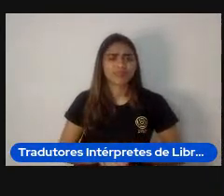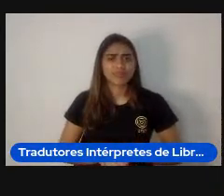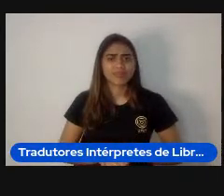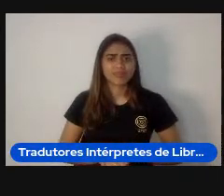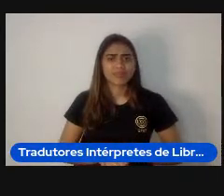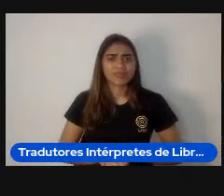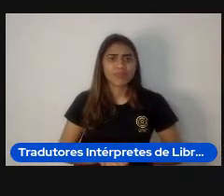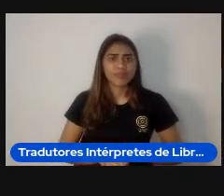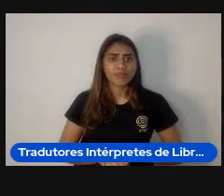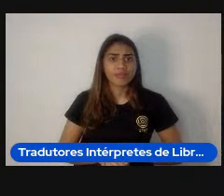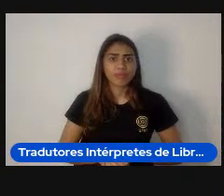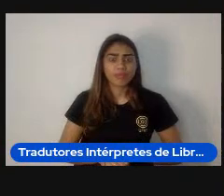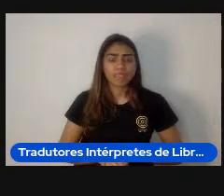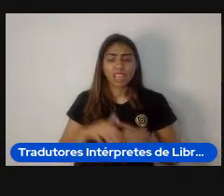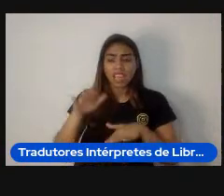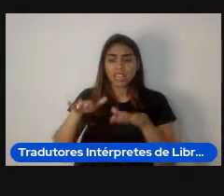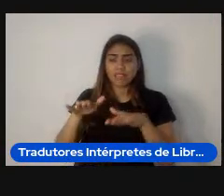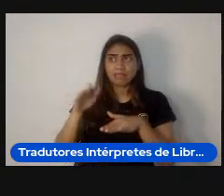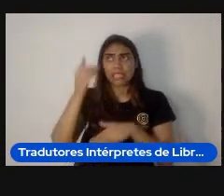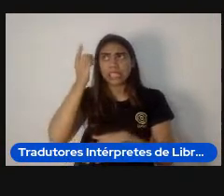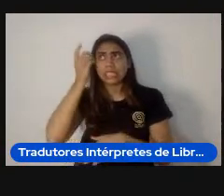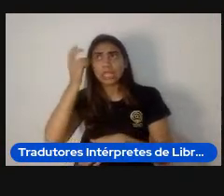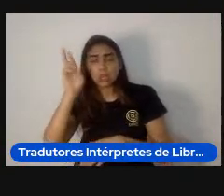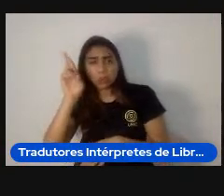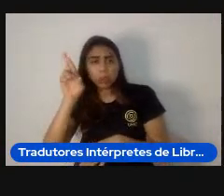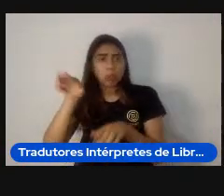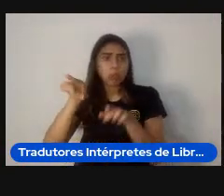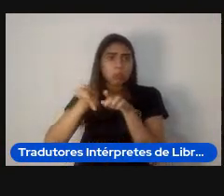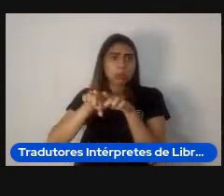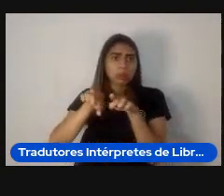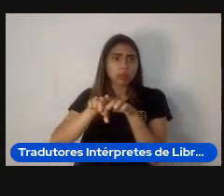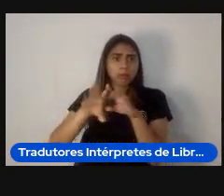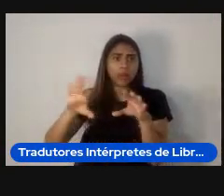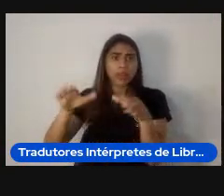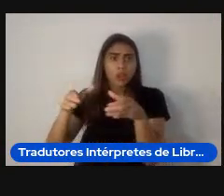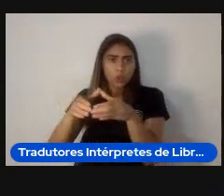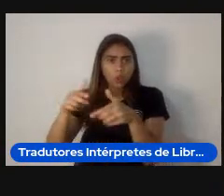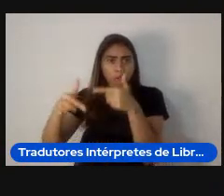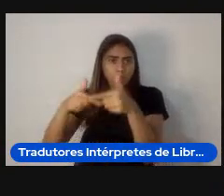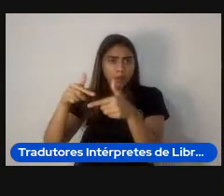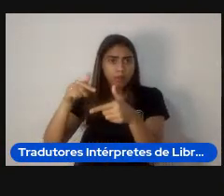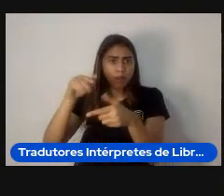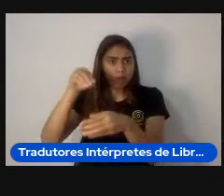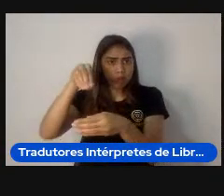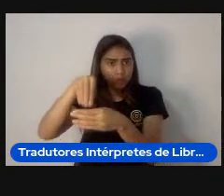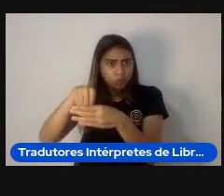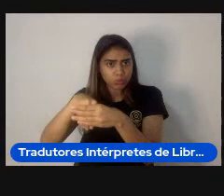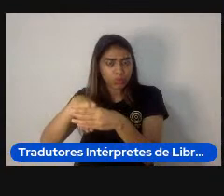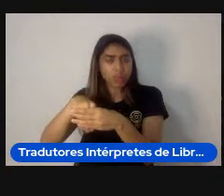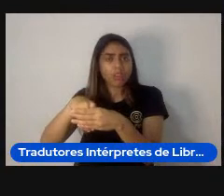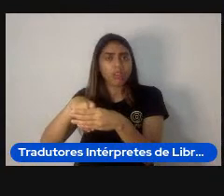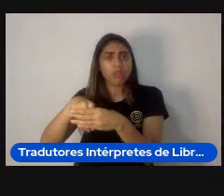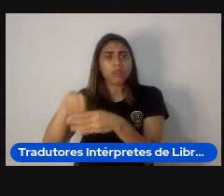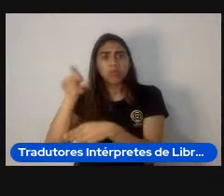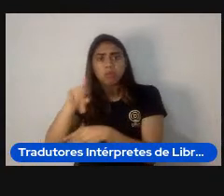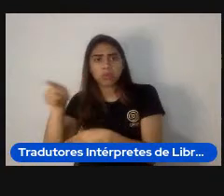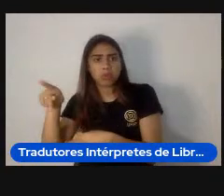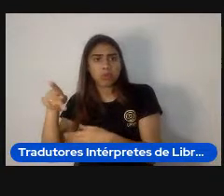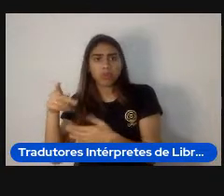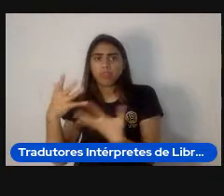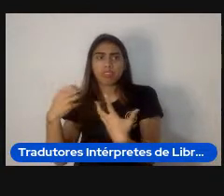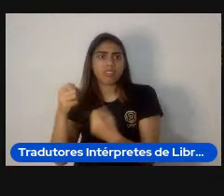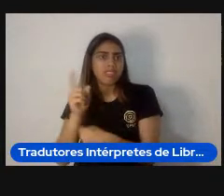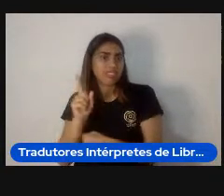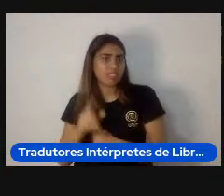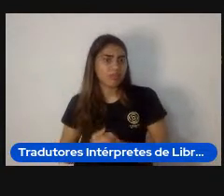nem a equipe aceita. As dificuldades existem, mas o olhar dos educadores está voltado para as